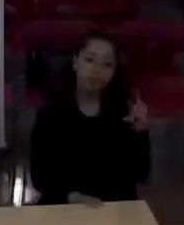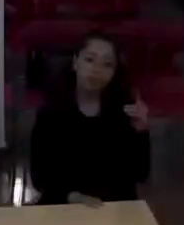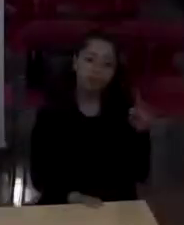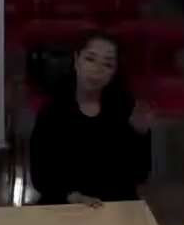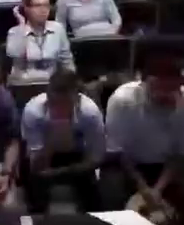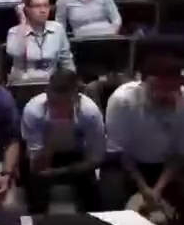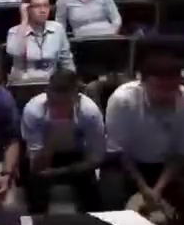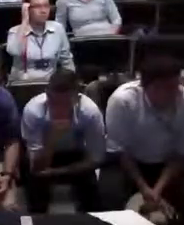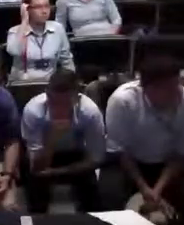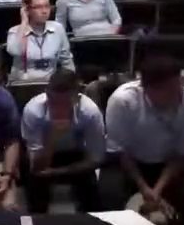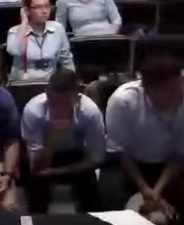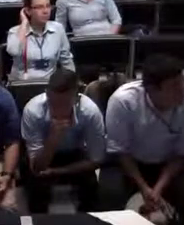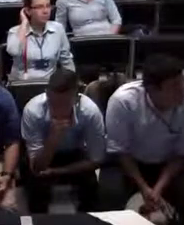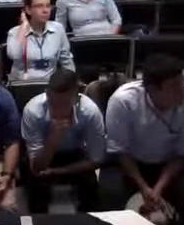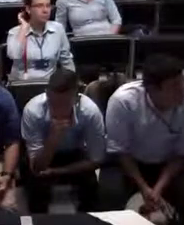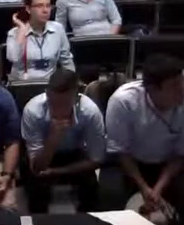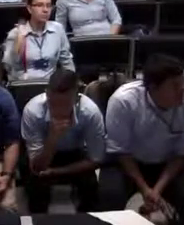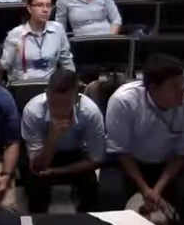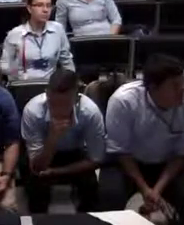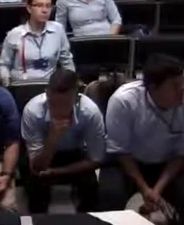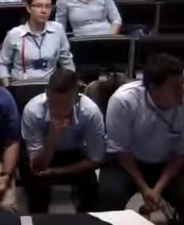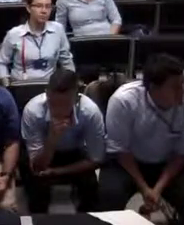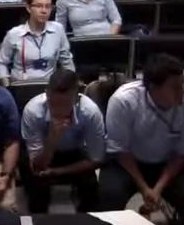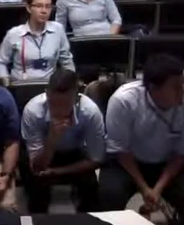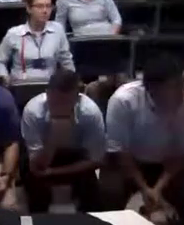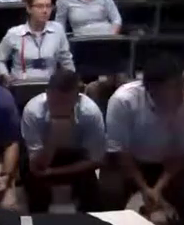correo electrónico